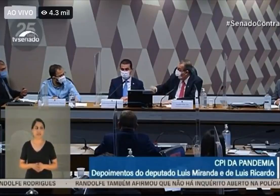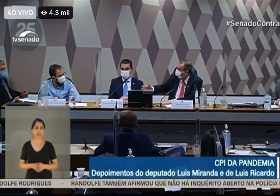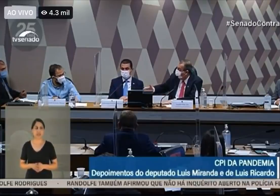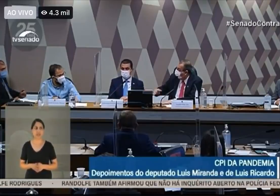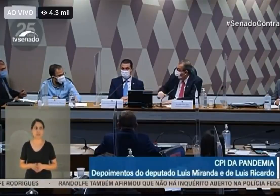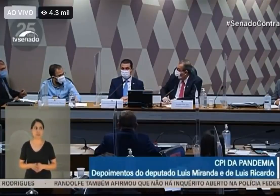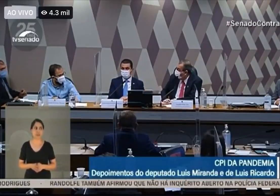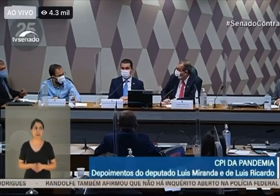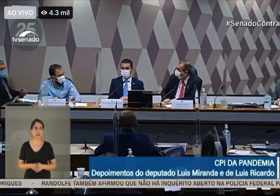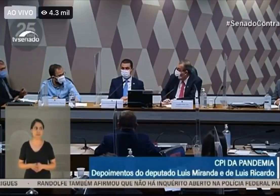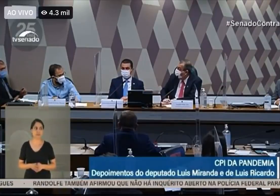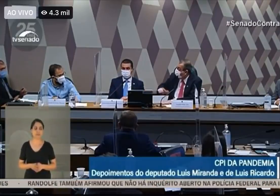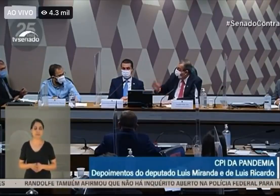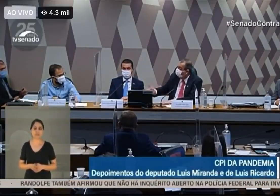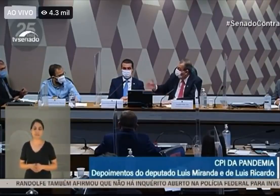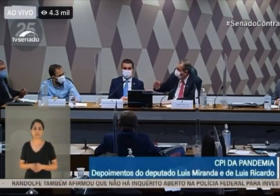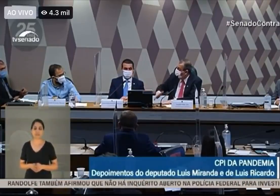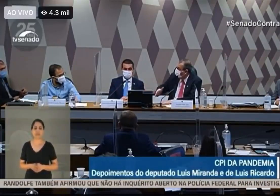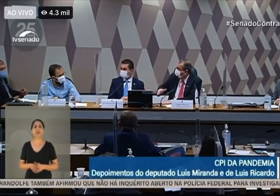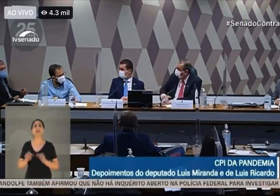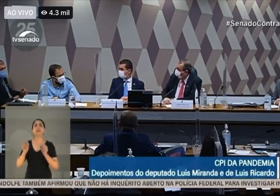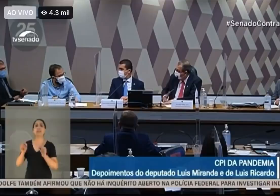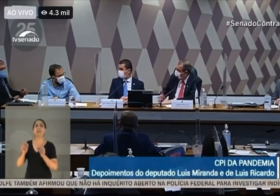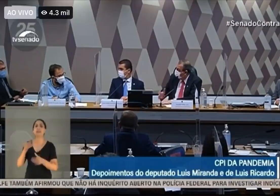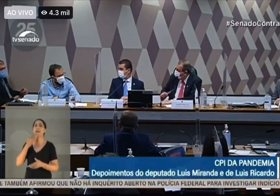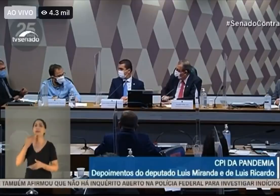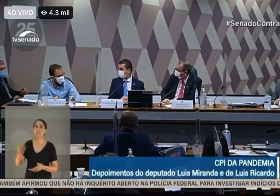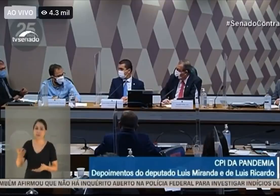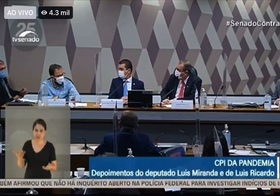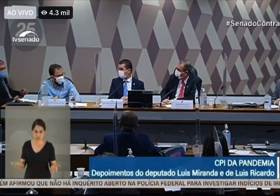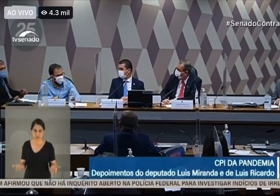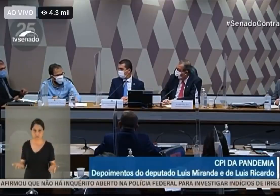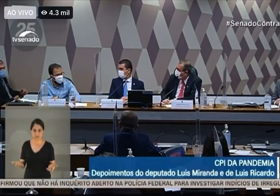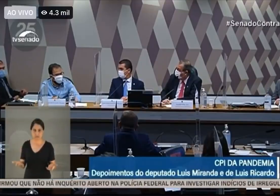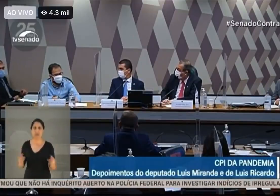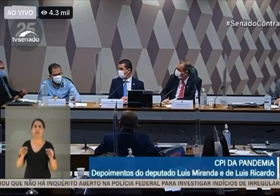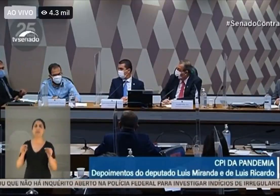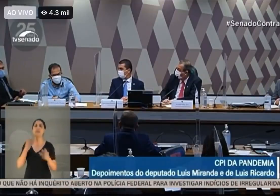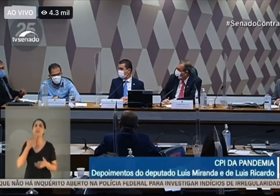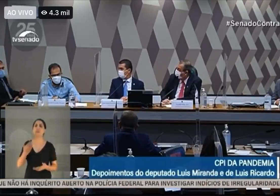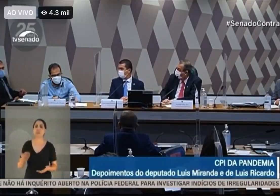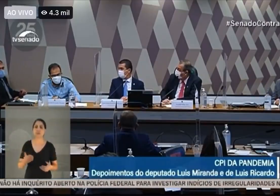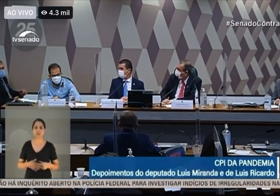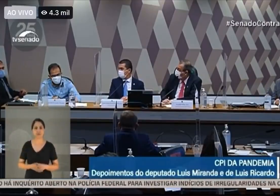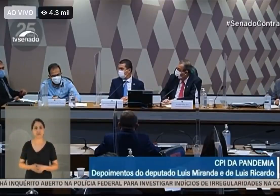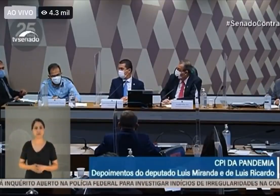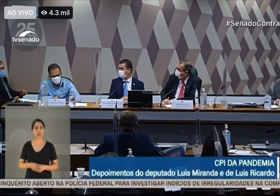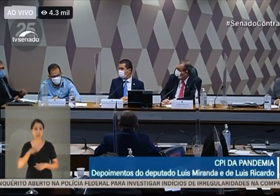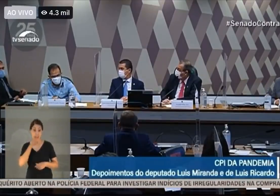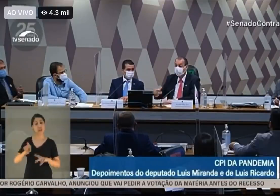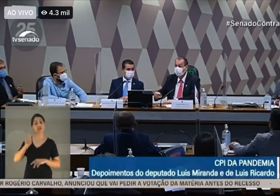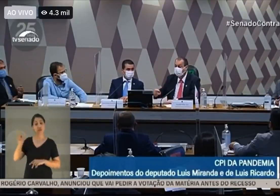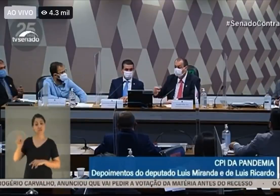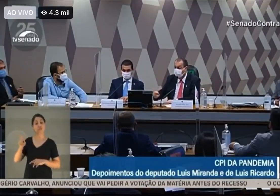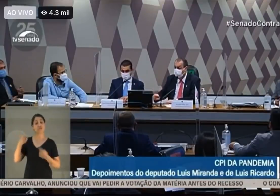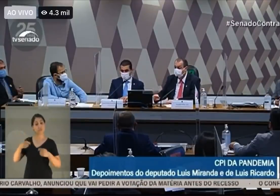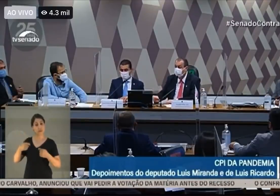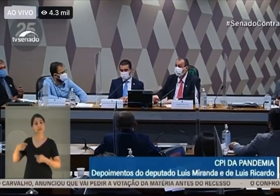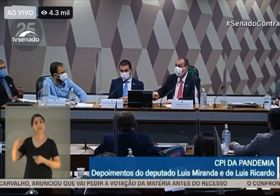pediram propina dele. E quem pediu propina dele? Isso que eu quero saber. É muito importante essa informação.